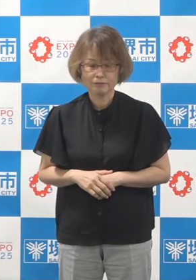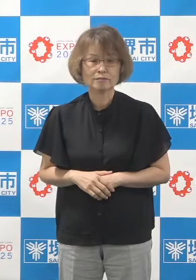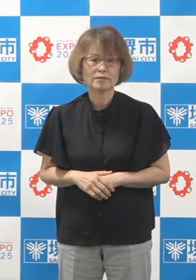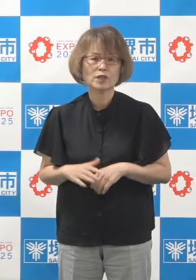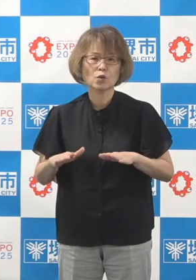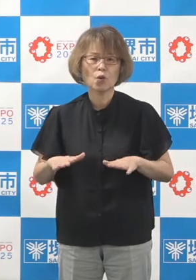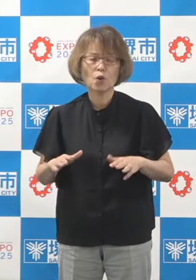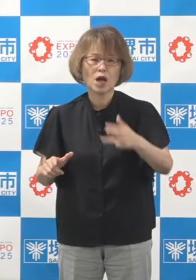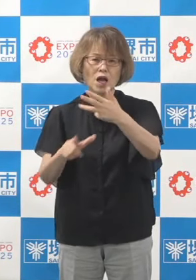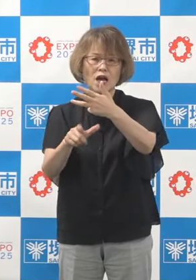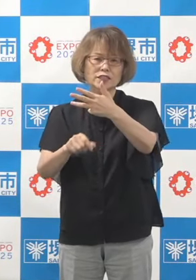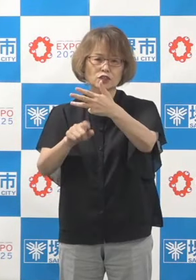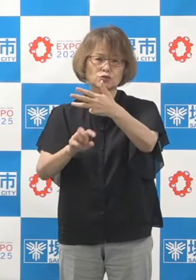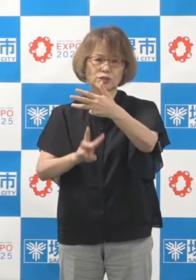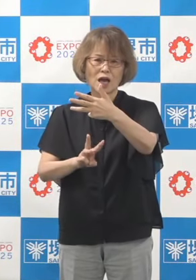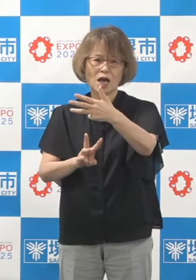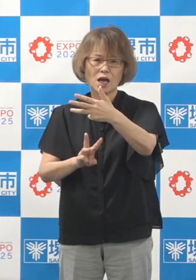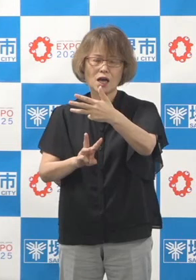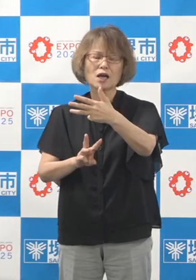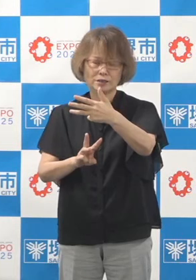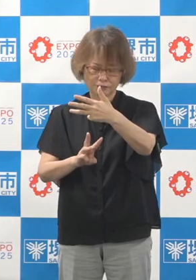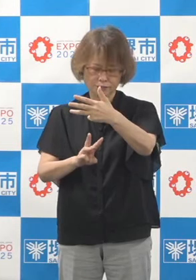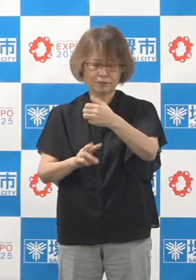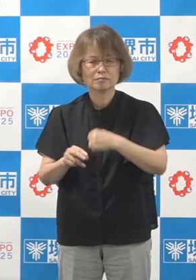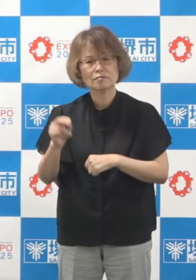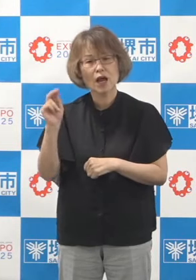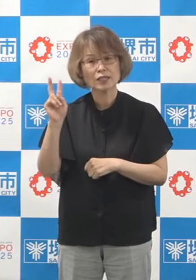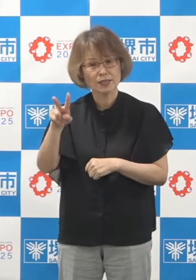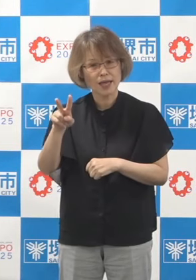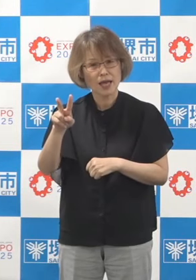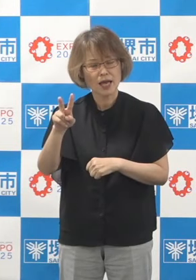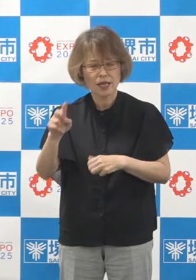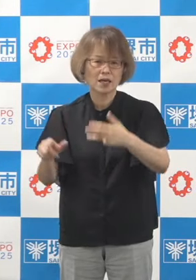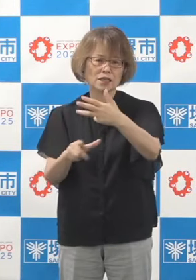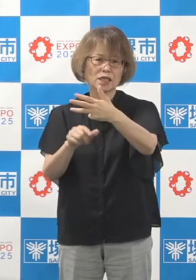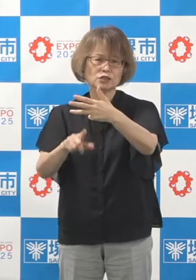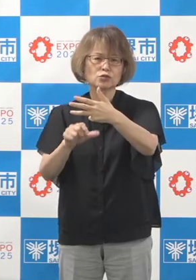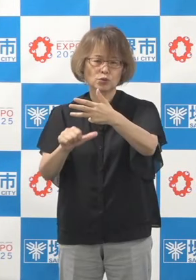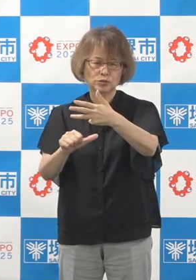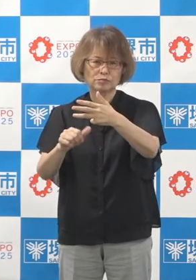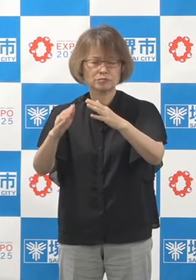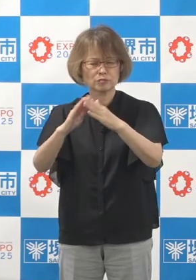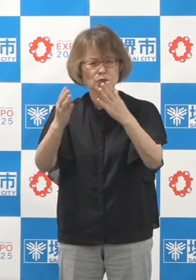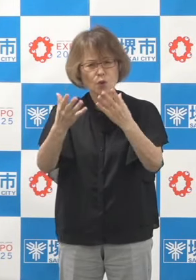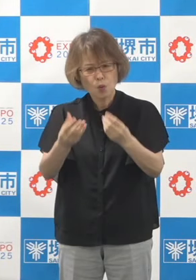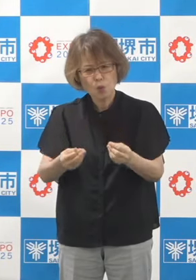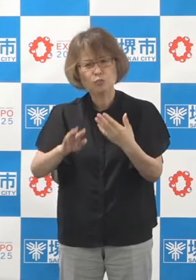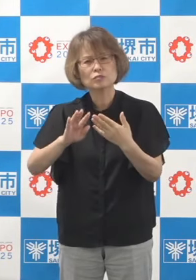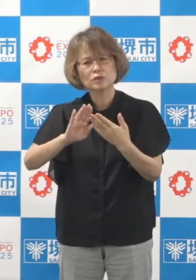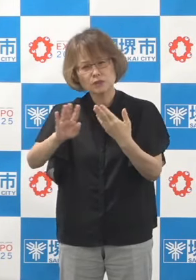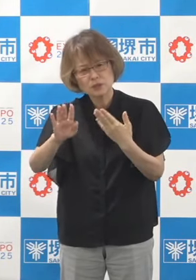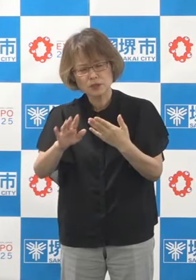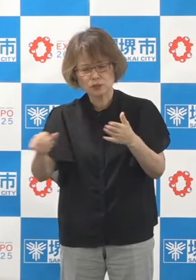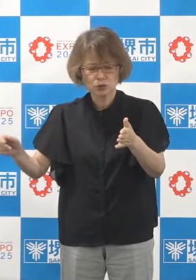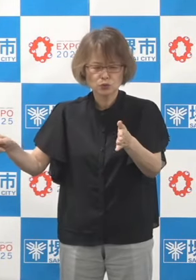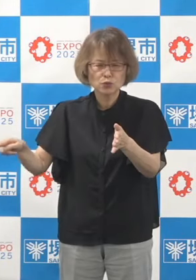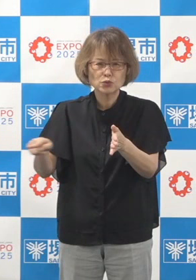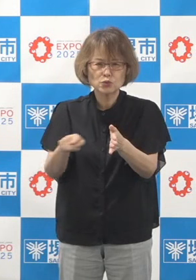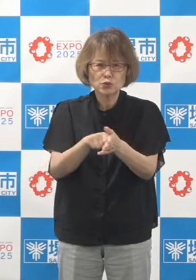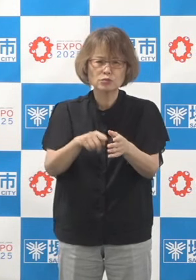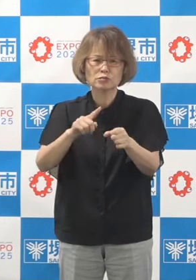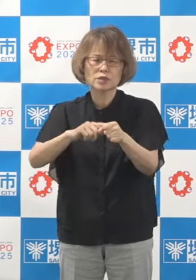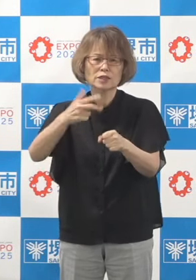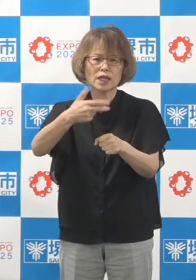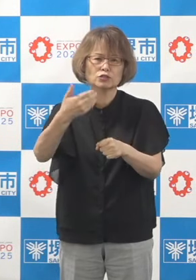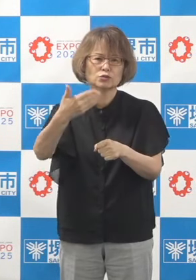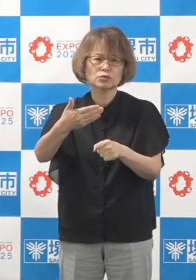今日が8月13日ですので、あさって8月15日で終戦から79年が経過します